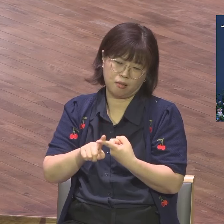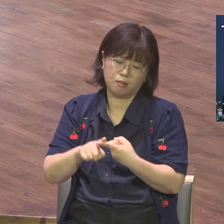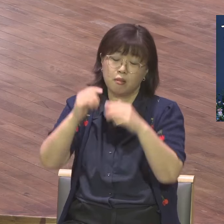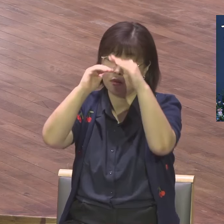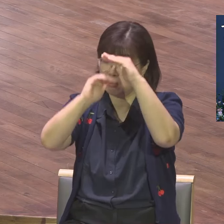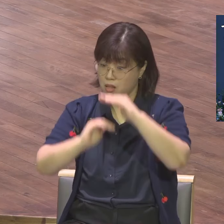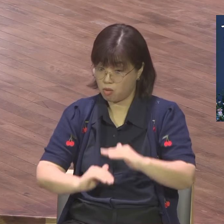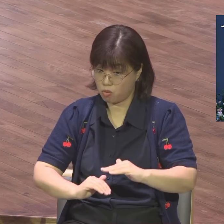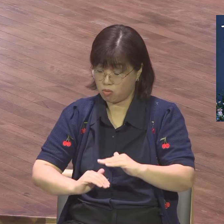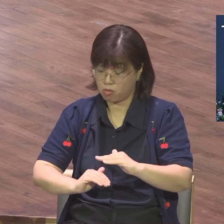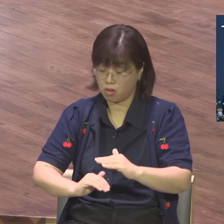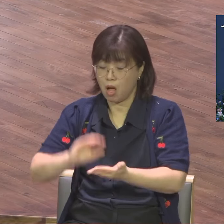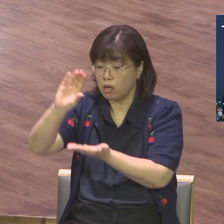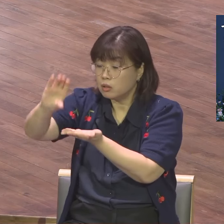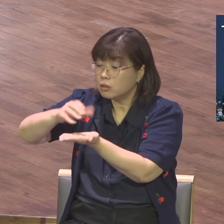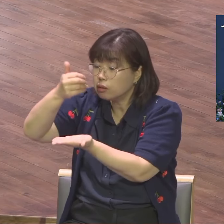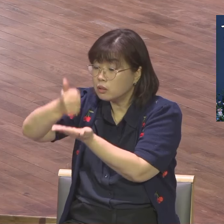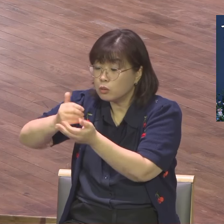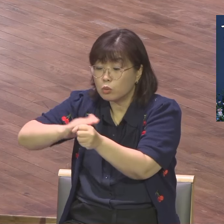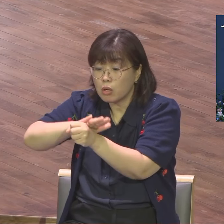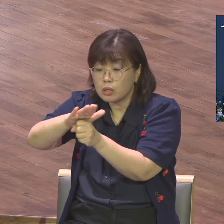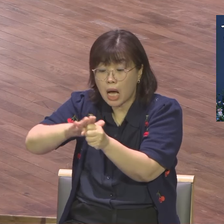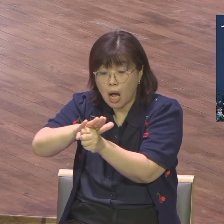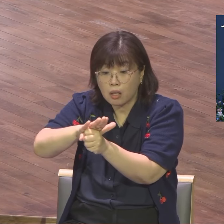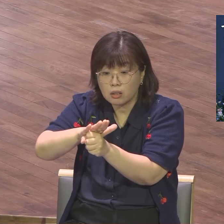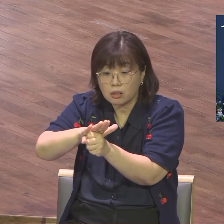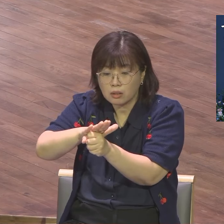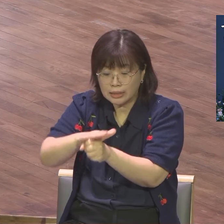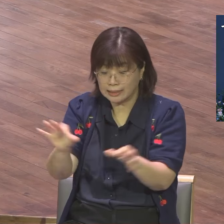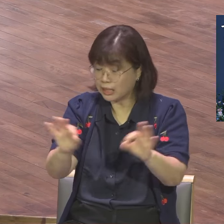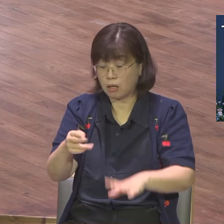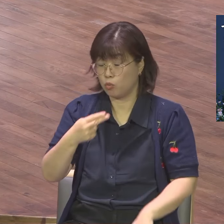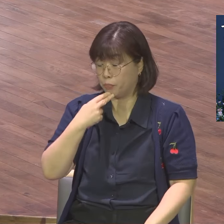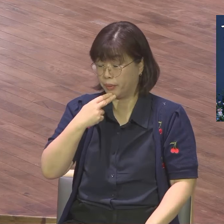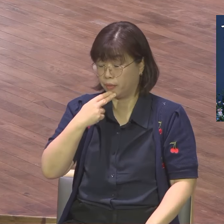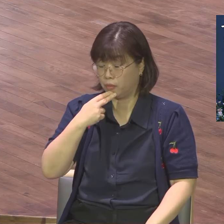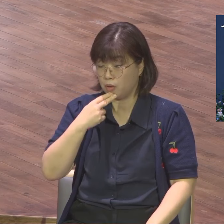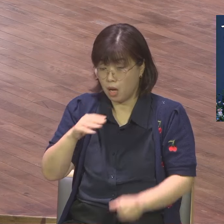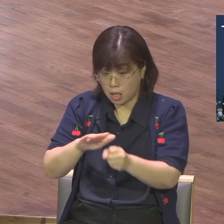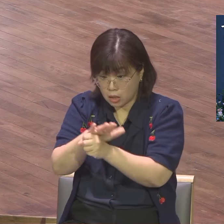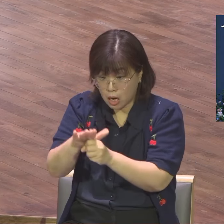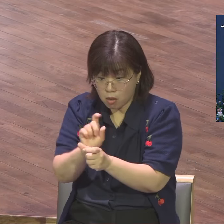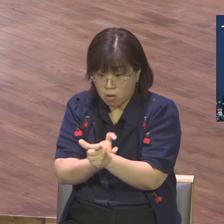그 사랑이 시간이 흐르면 흐를수록 더 깊어져야 돼요.